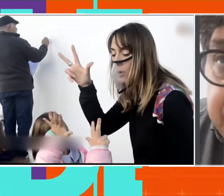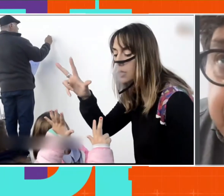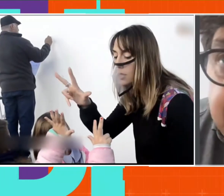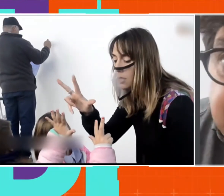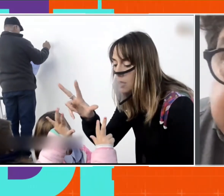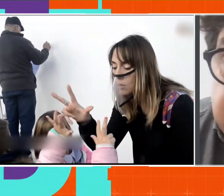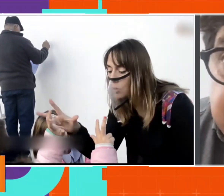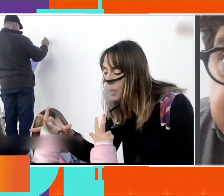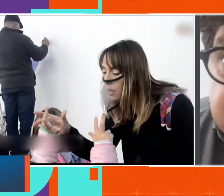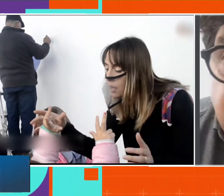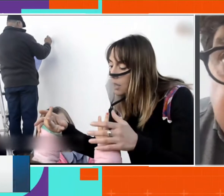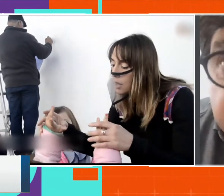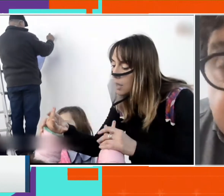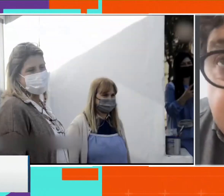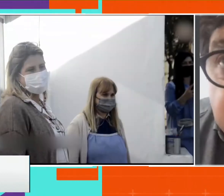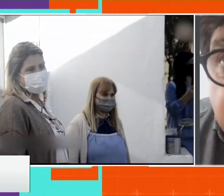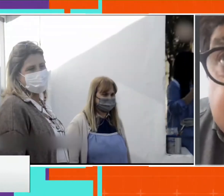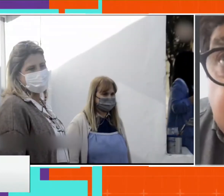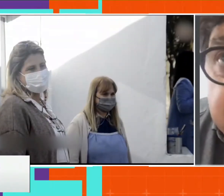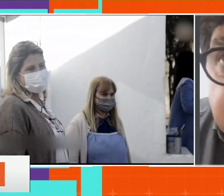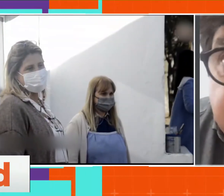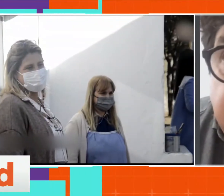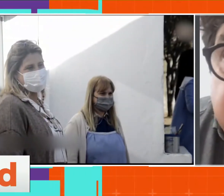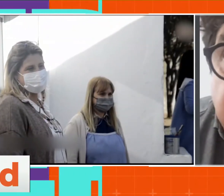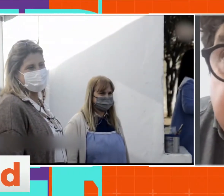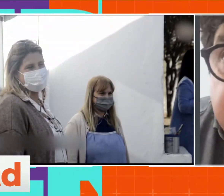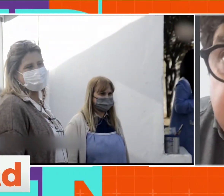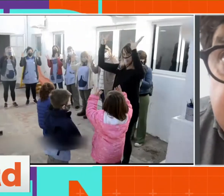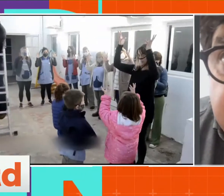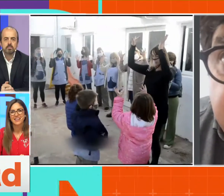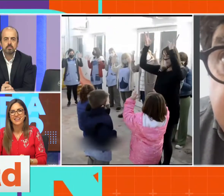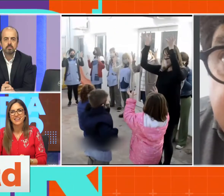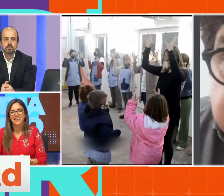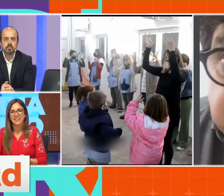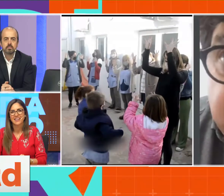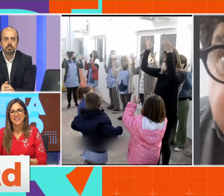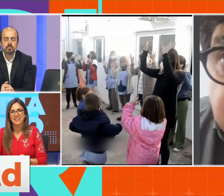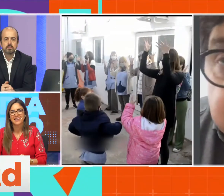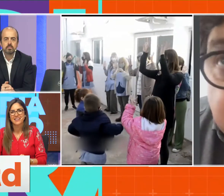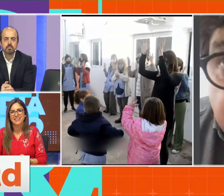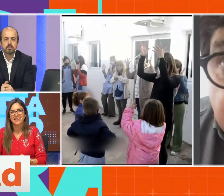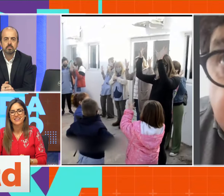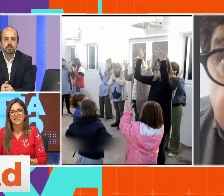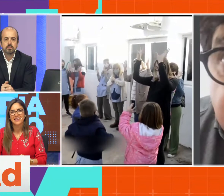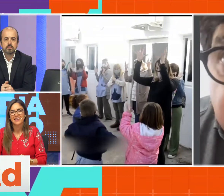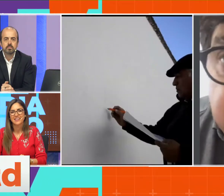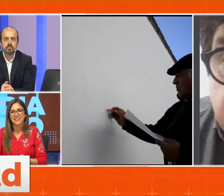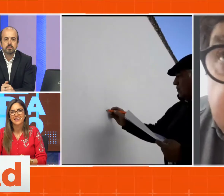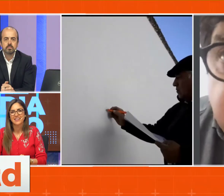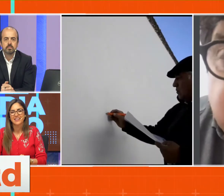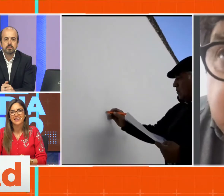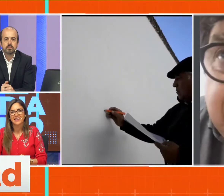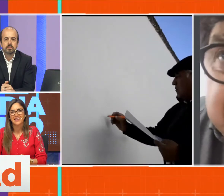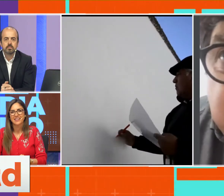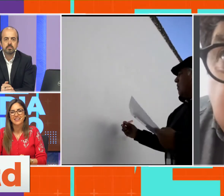y a partir de la semana que viene, ya lo vamos a hacer acá en la Ciudad de San Luis, en diferentes espacios cedidos, y bueno,